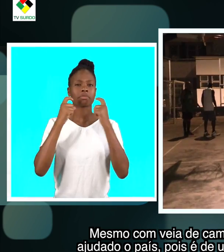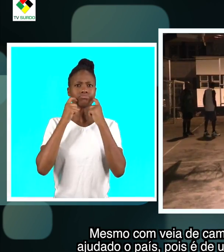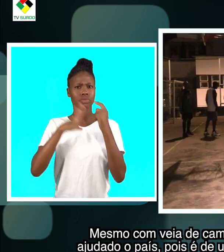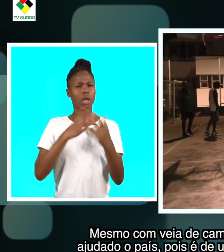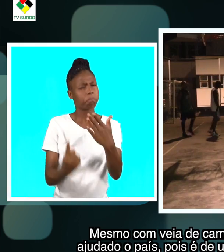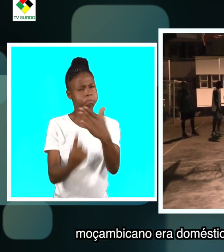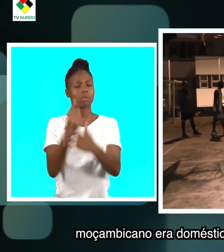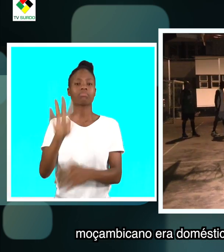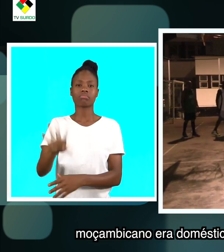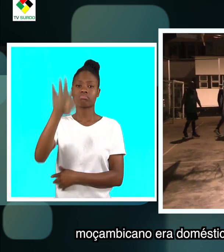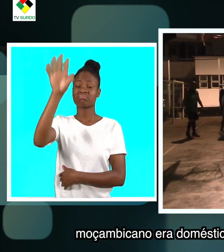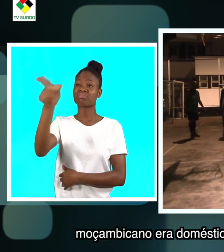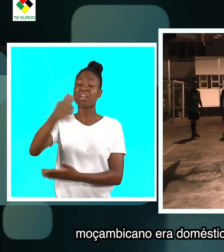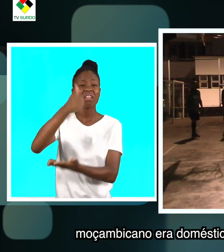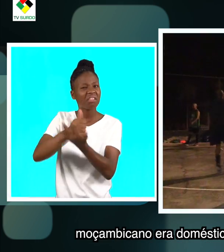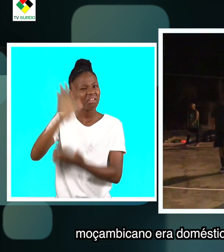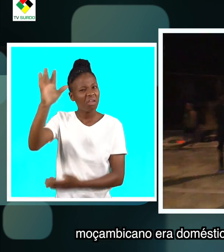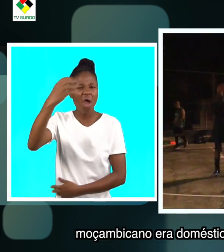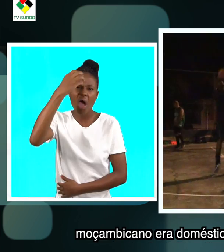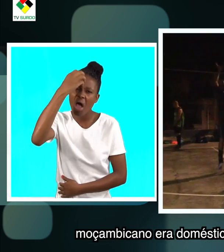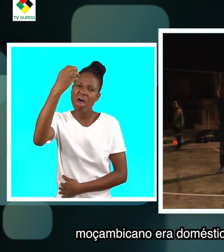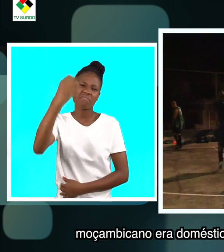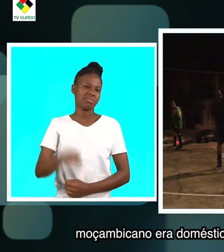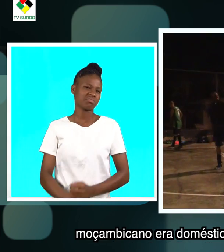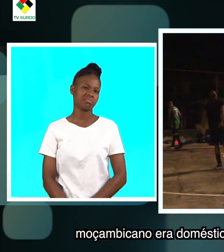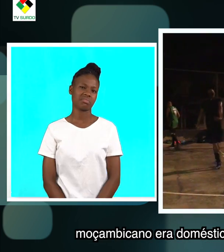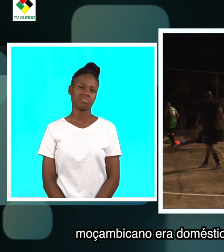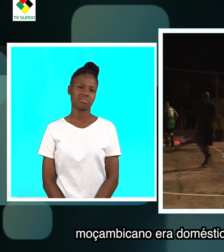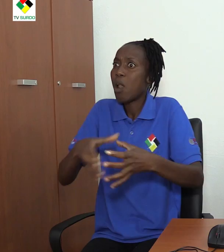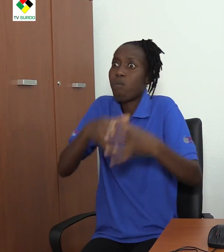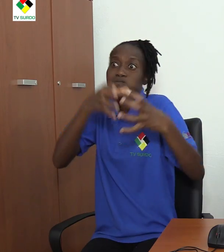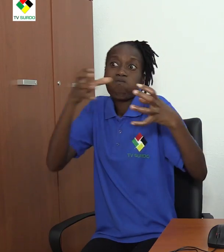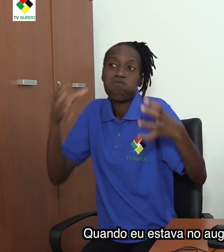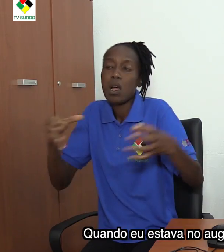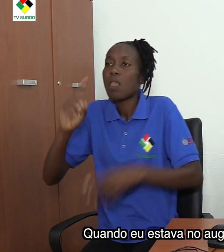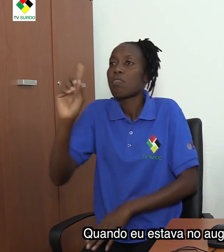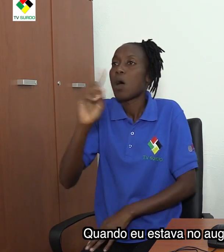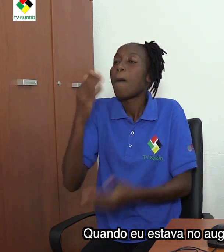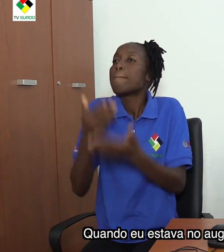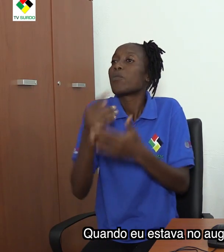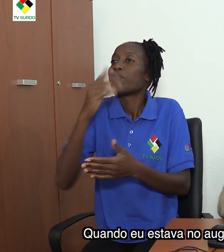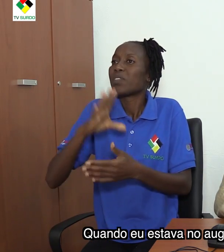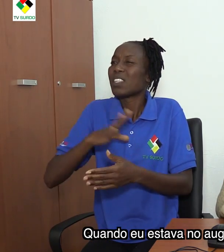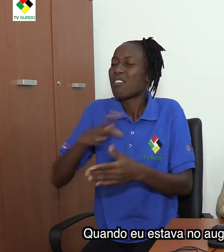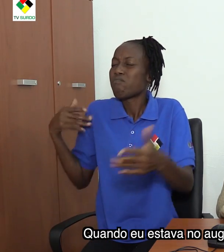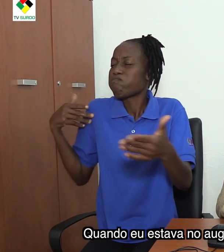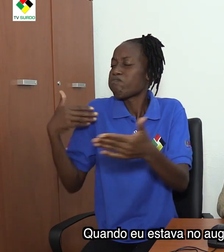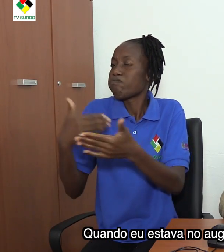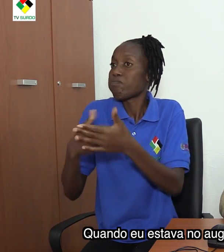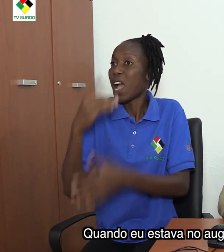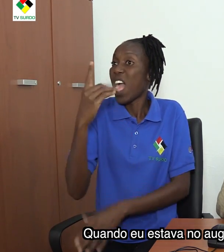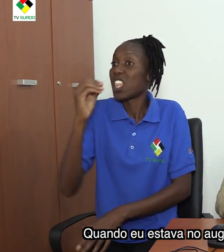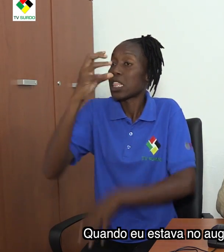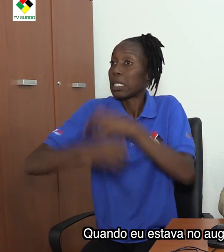é de uma época em que o basquete moçambicano era doméstico, tudo por imposição política. Quando eu estava no auge, durante cerca de 10